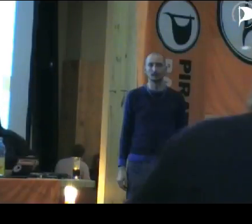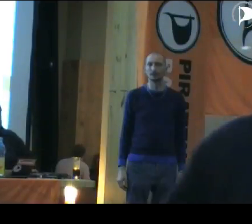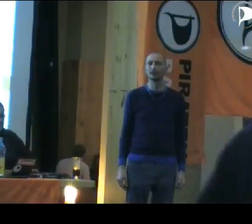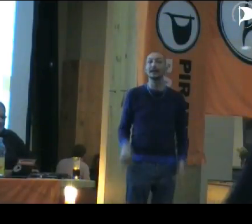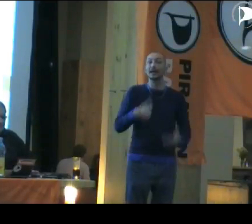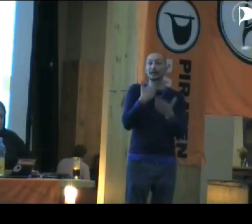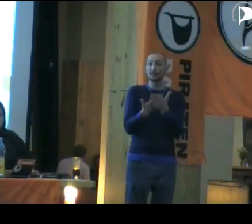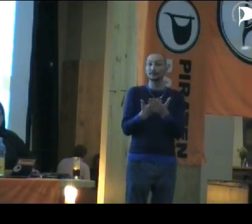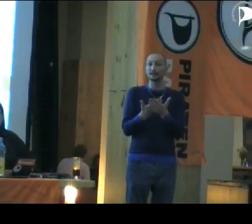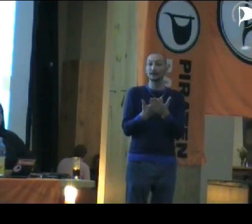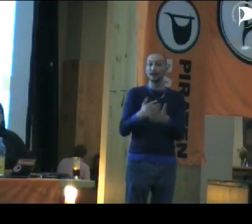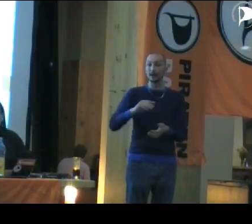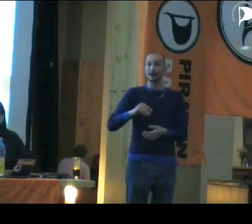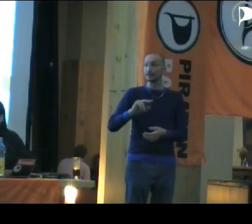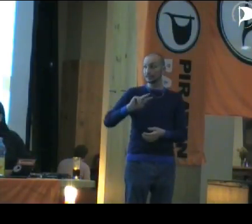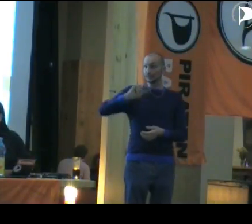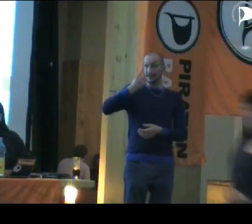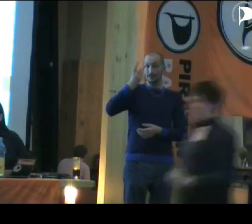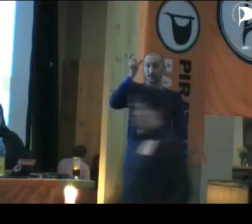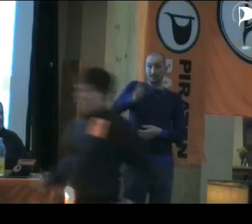gibt es weitere kandidaten rechnungsprüfer